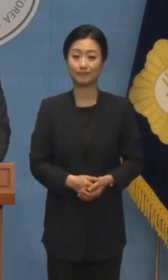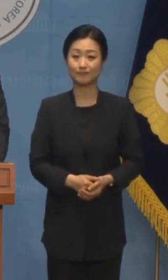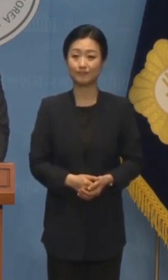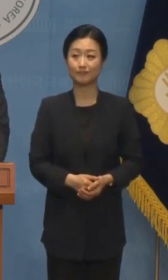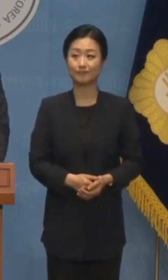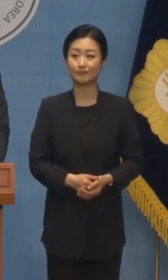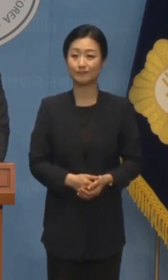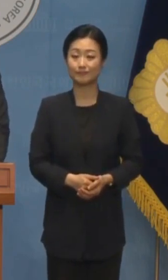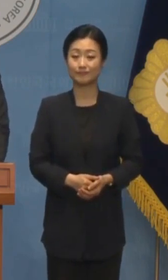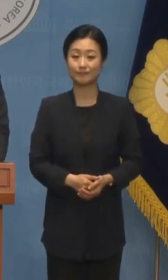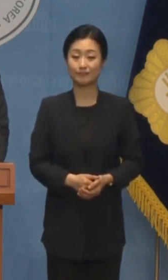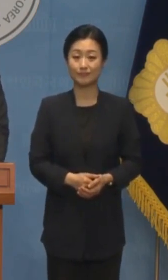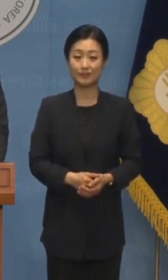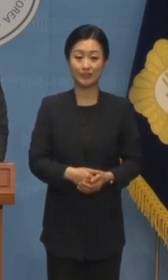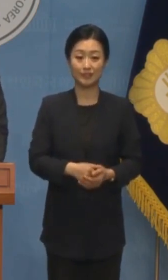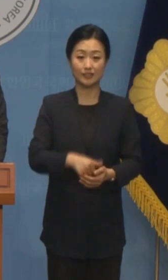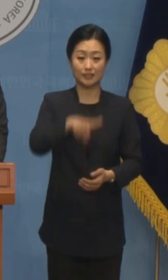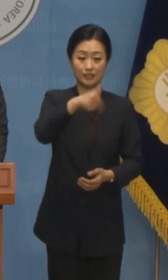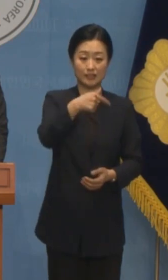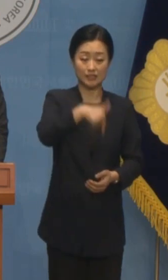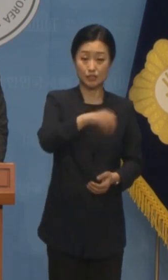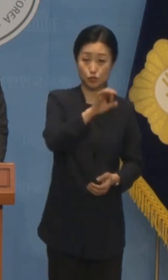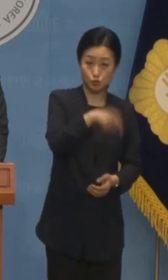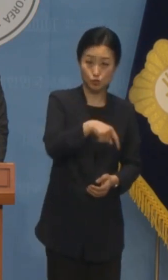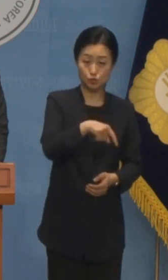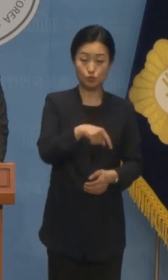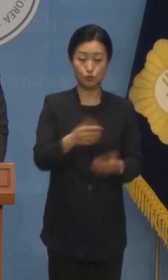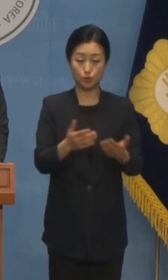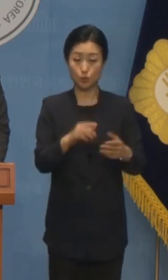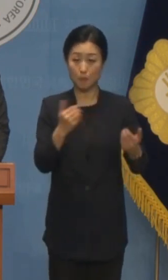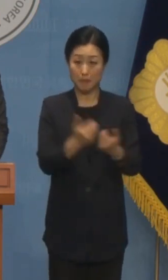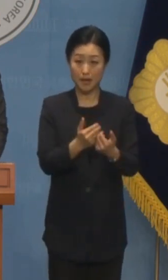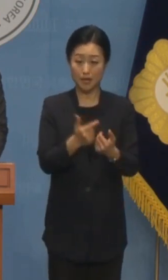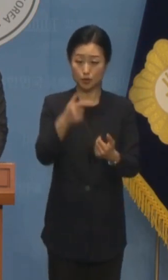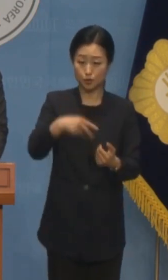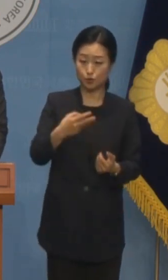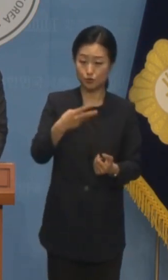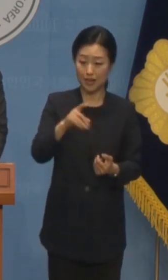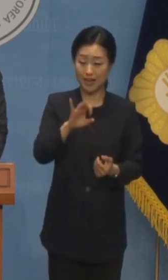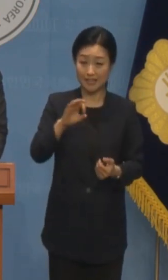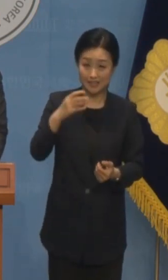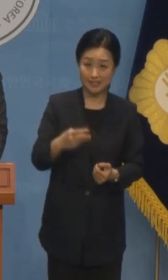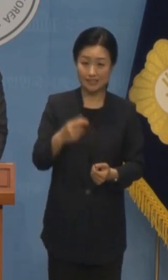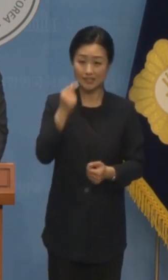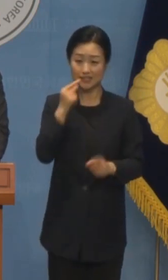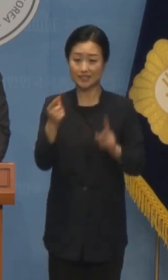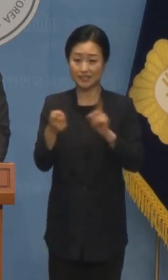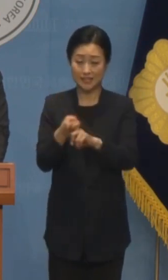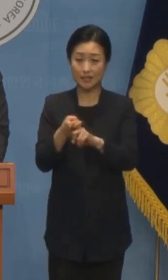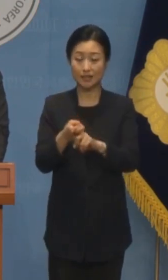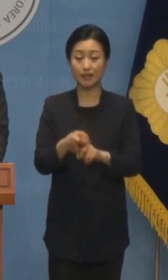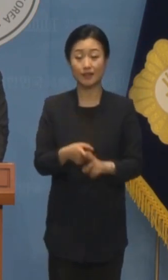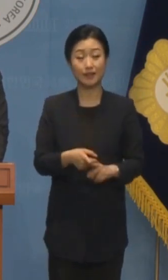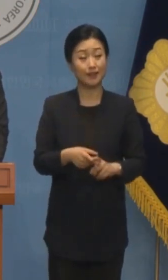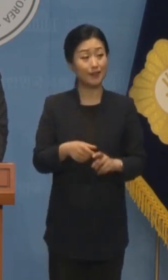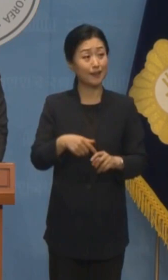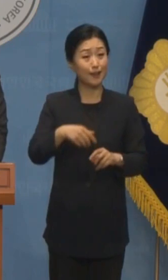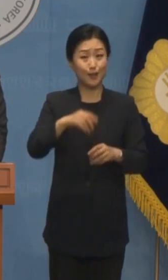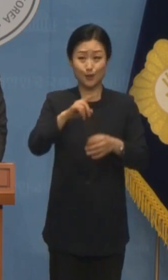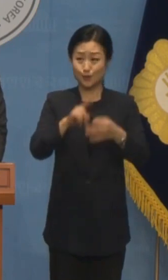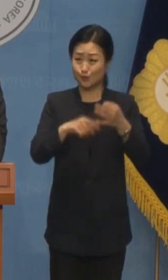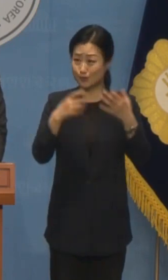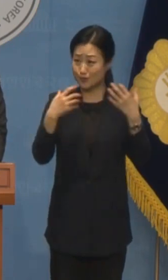요구합니다 구 반노동 횡령 뉴라이트 친일 막장 이력이 윤석열 정부의